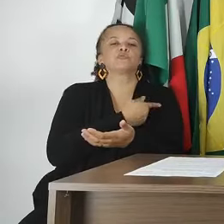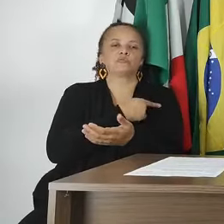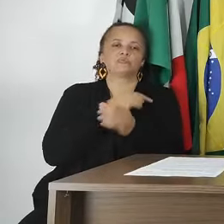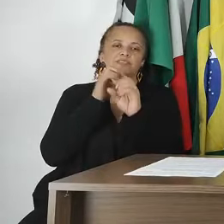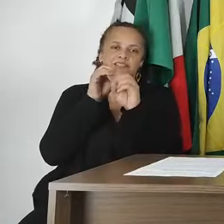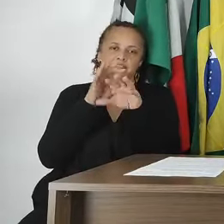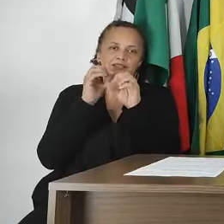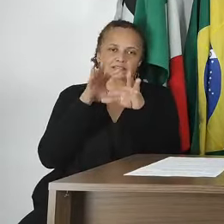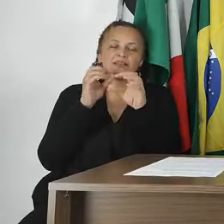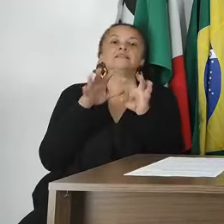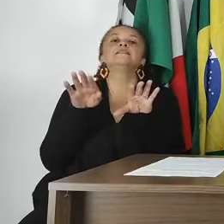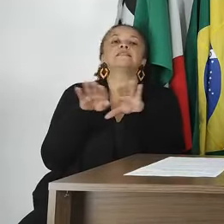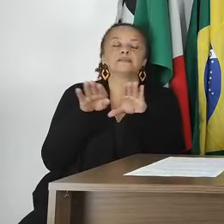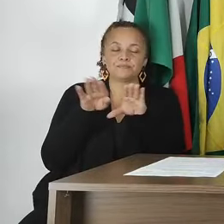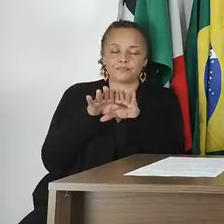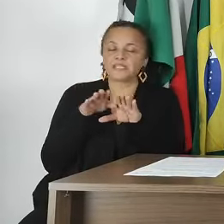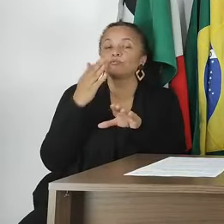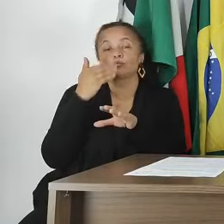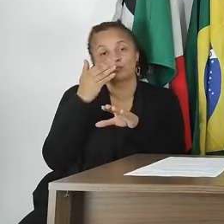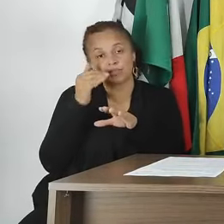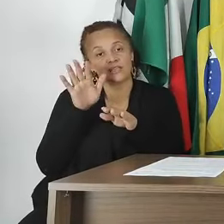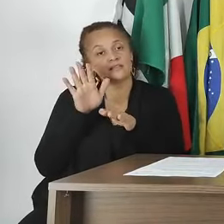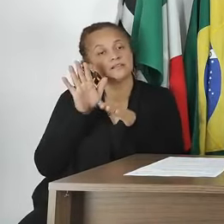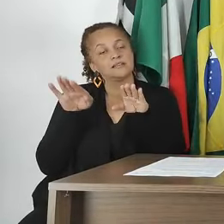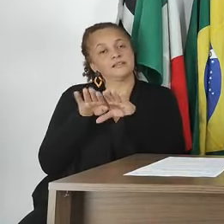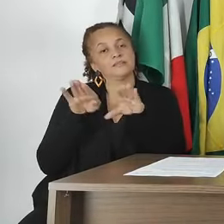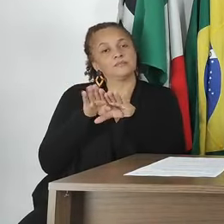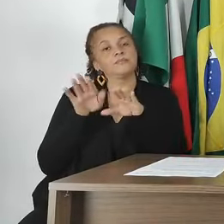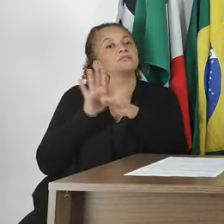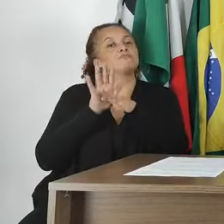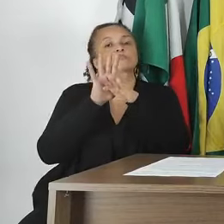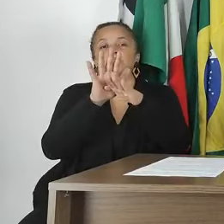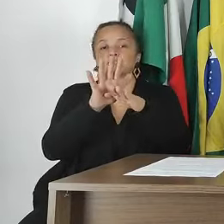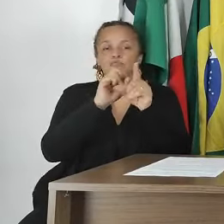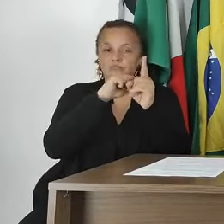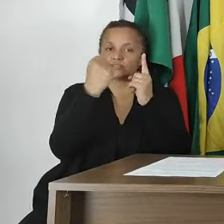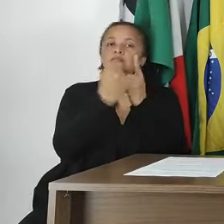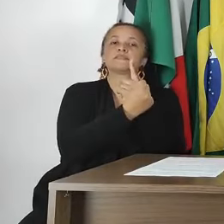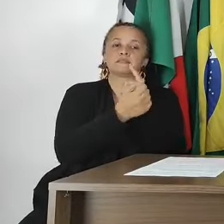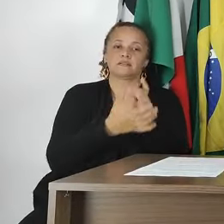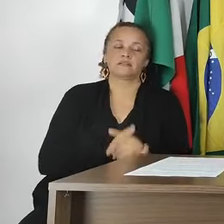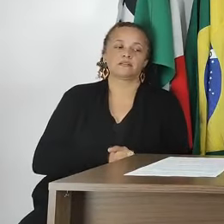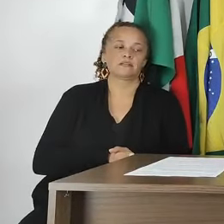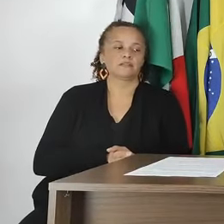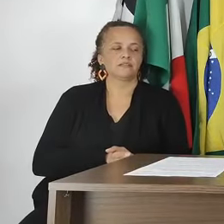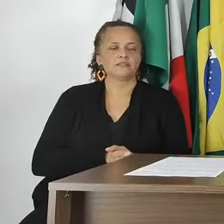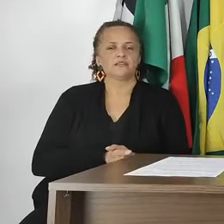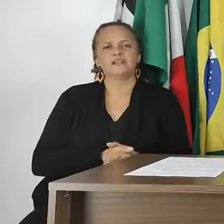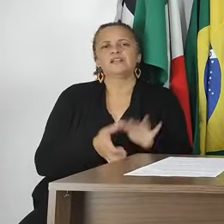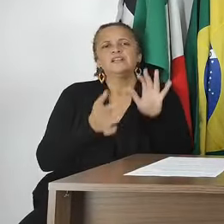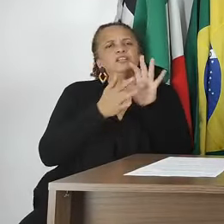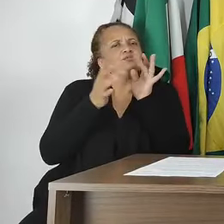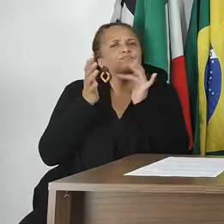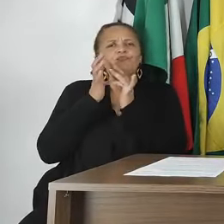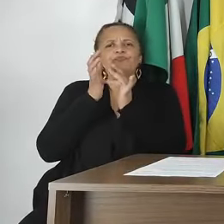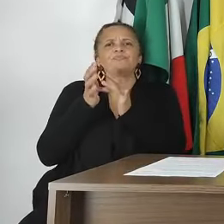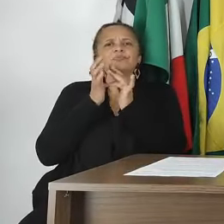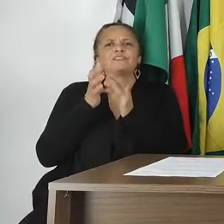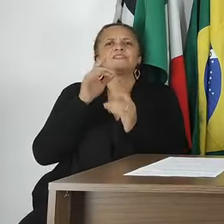Evangelho, inclui isso também. As boas obras. Como eu acabei de ler, Jesus Cristo foi o maior exemplo